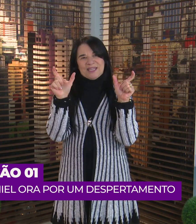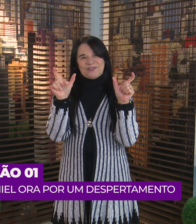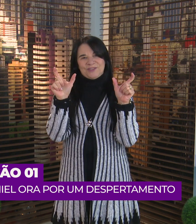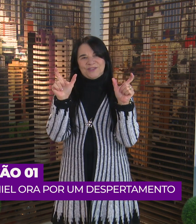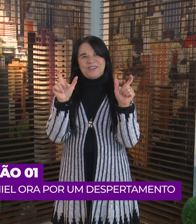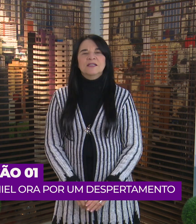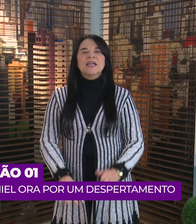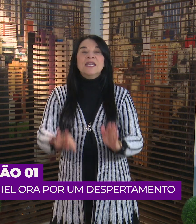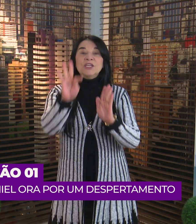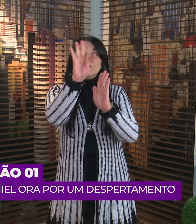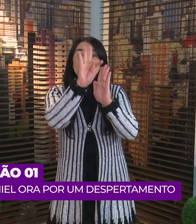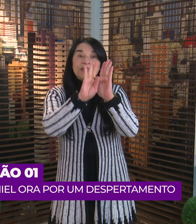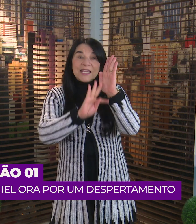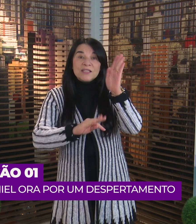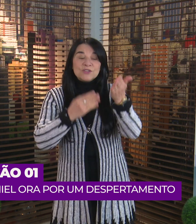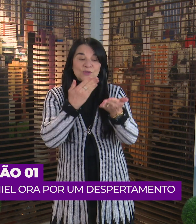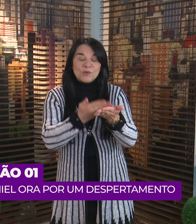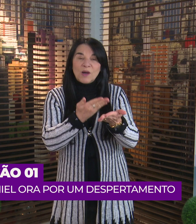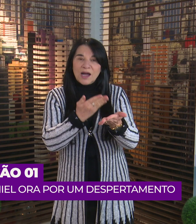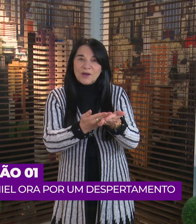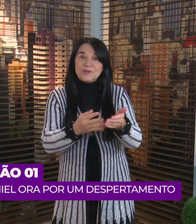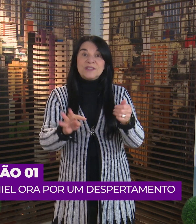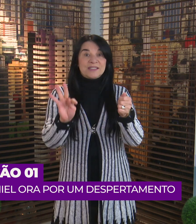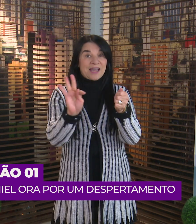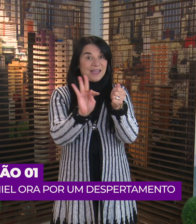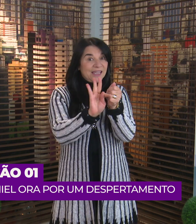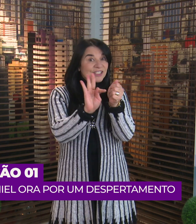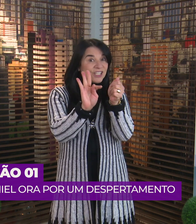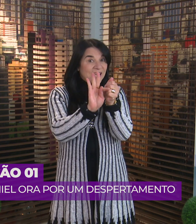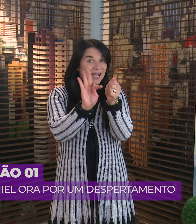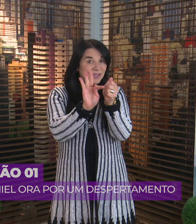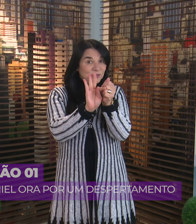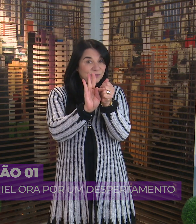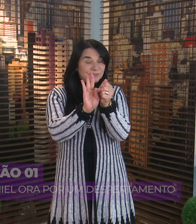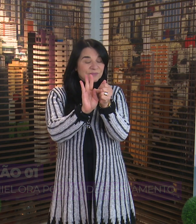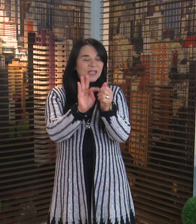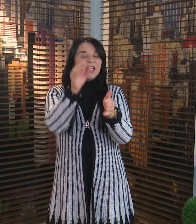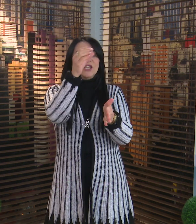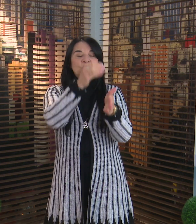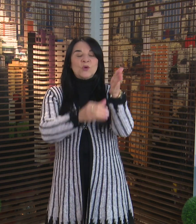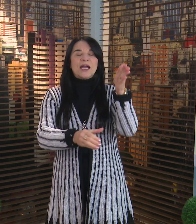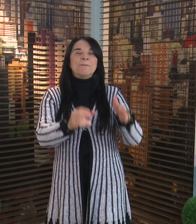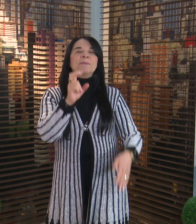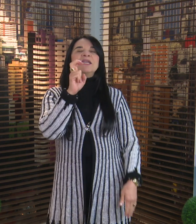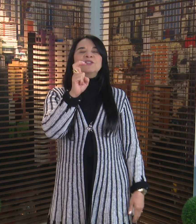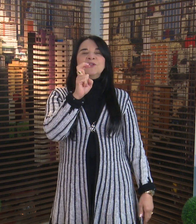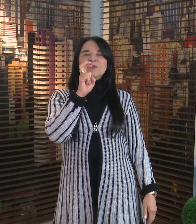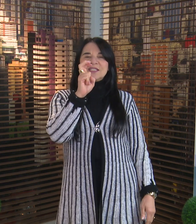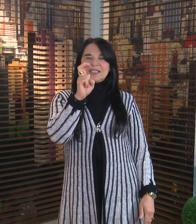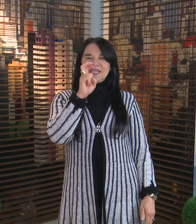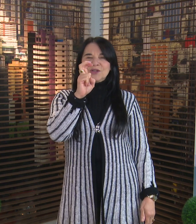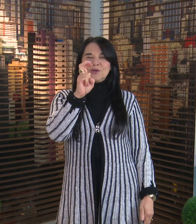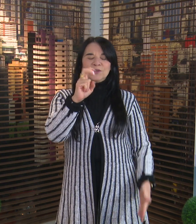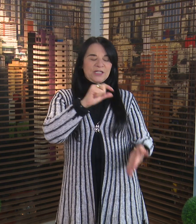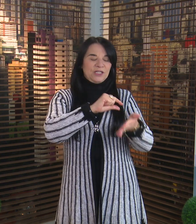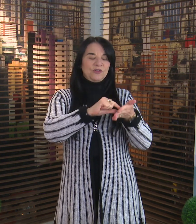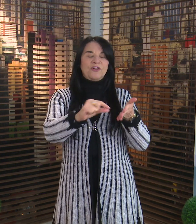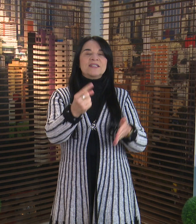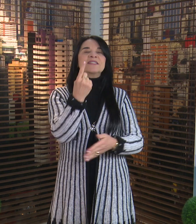despertamento. E o texto áureo está em Tiago, no capítulo 5 e no